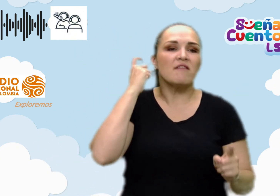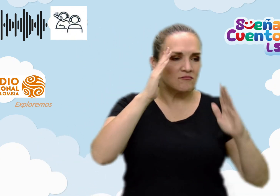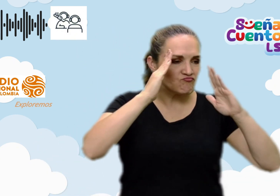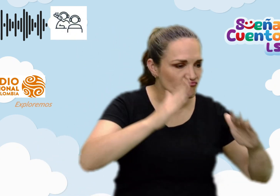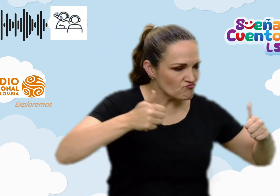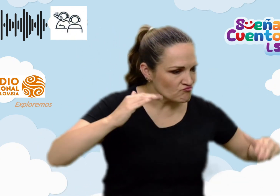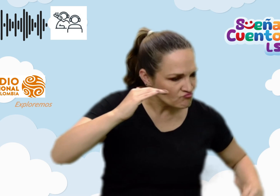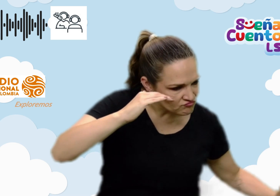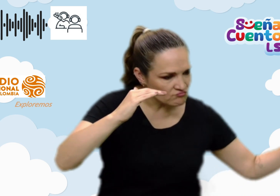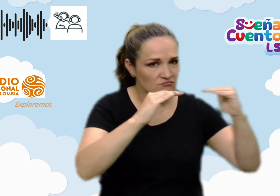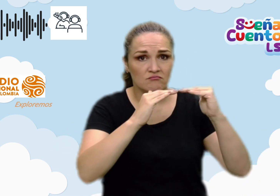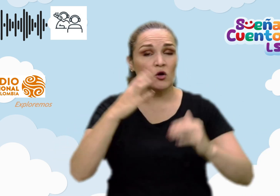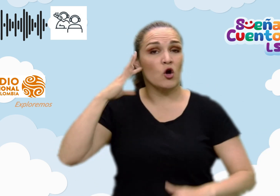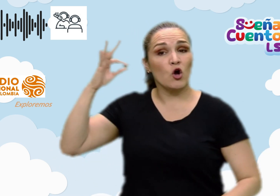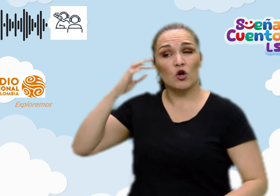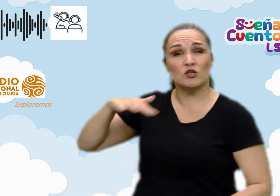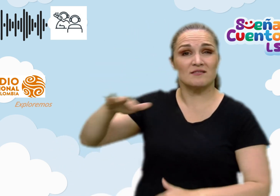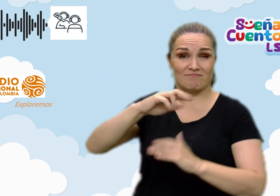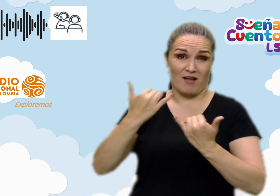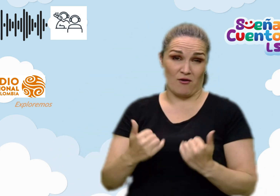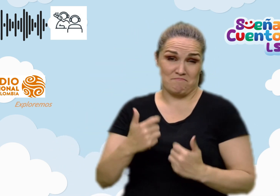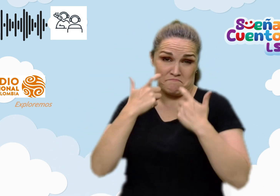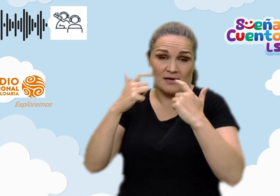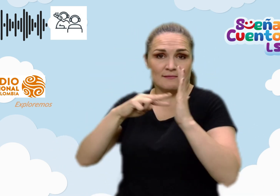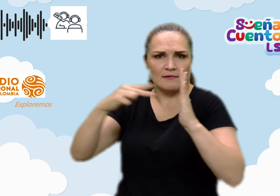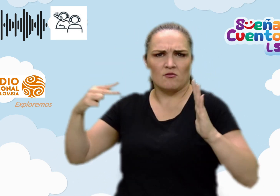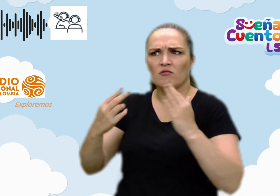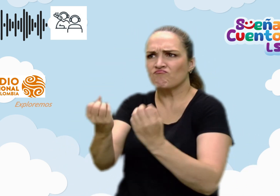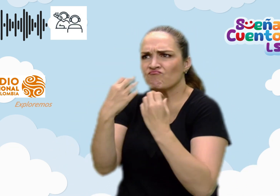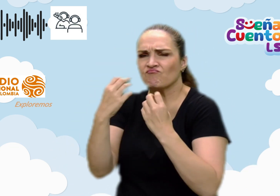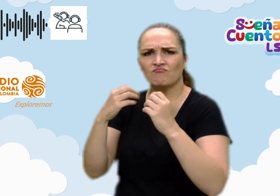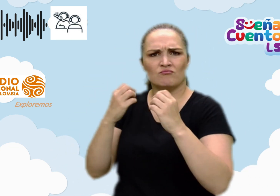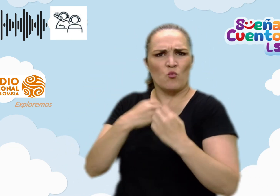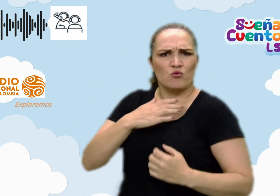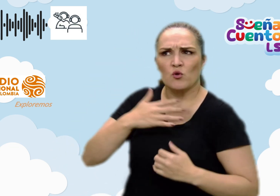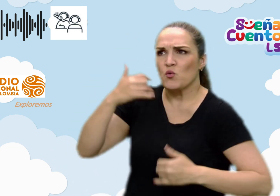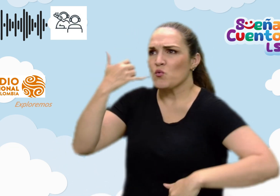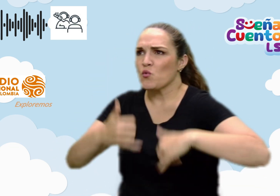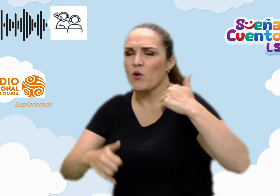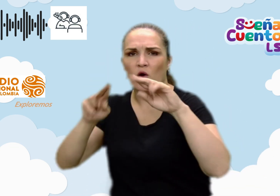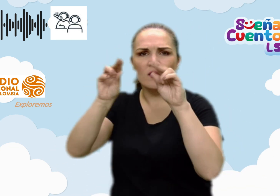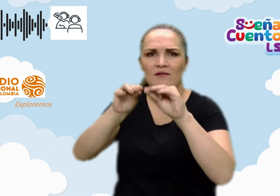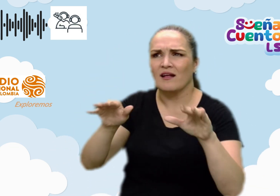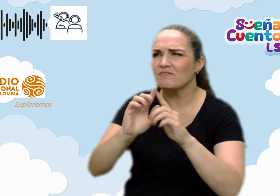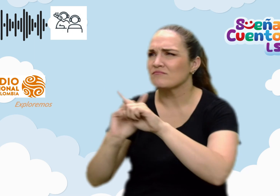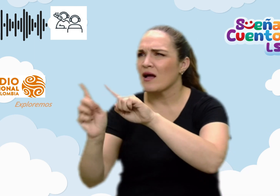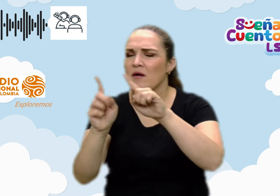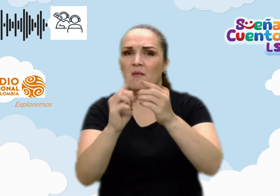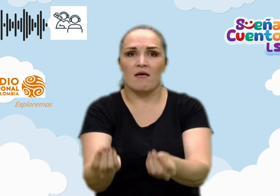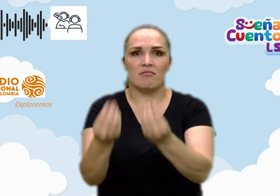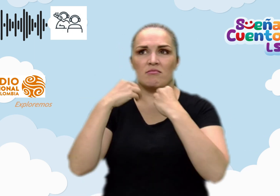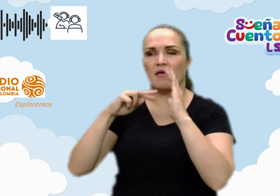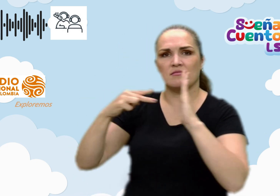deuda histórica. Porque efectivamente los niños oyentes y más con la tecnología tienen mucha posibilidad de los juegos,